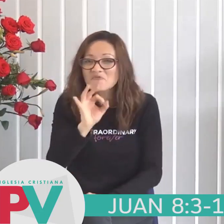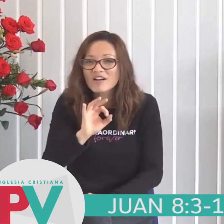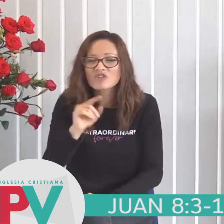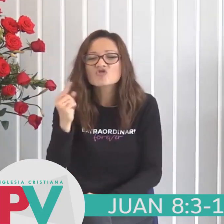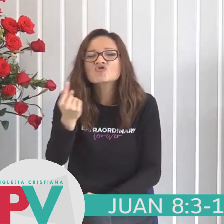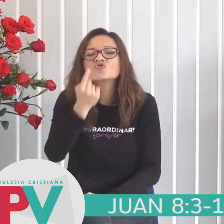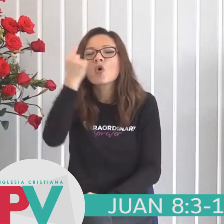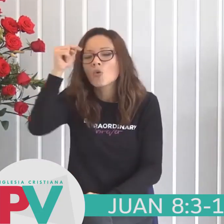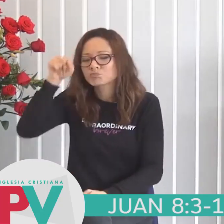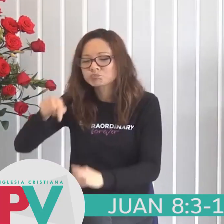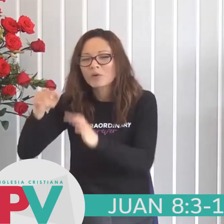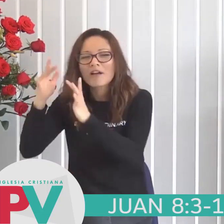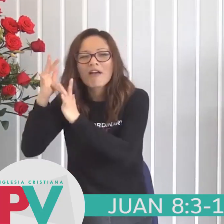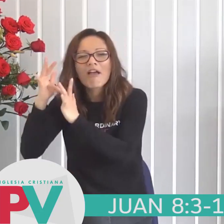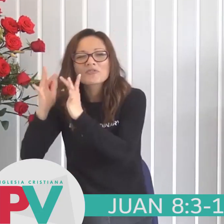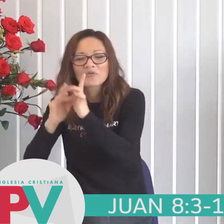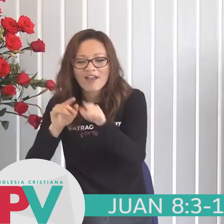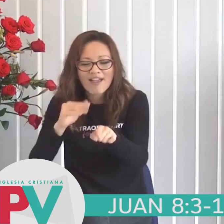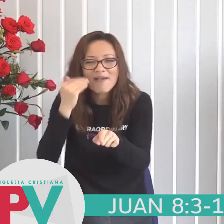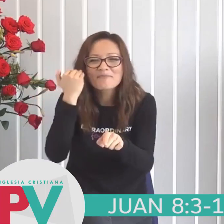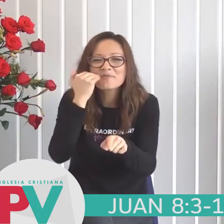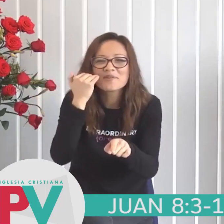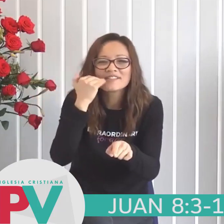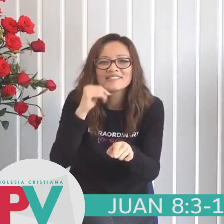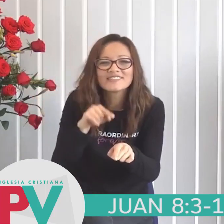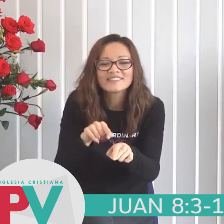Solamente queda Jesús y ella.